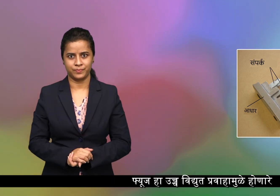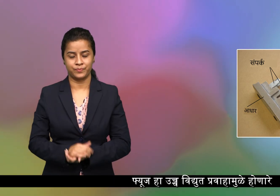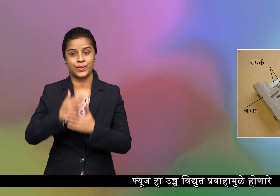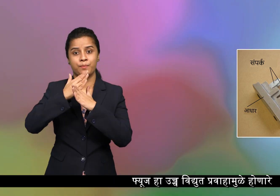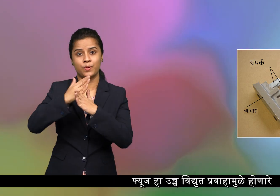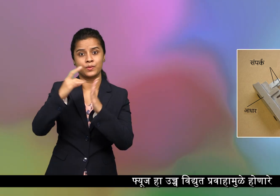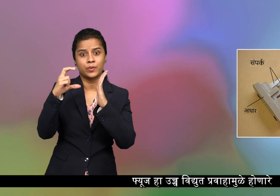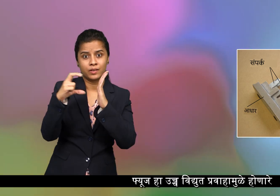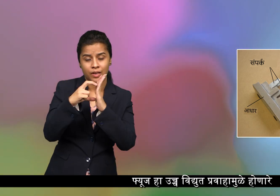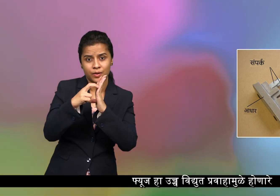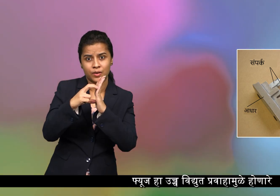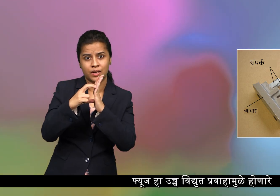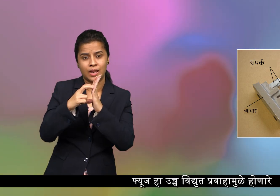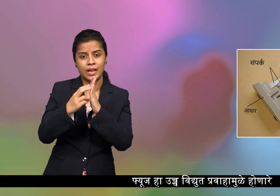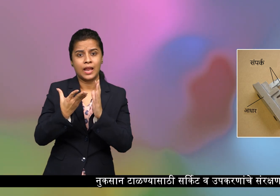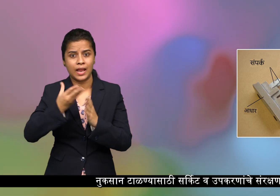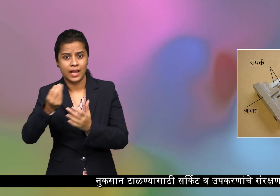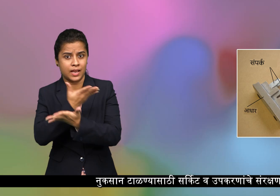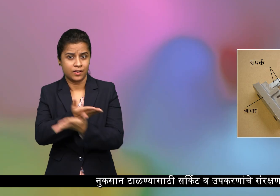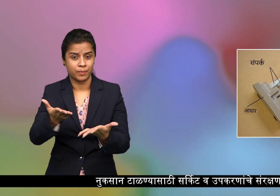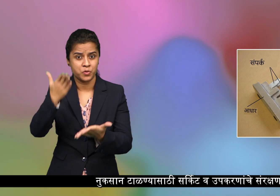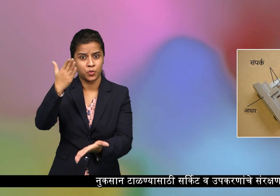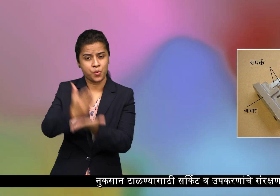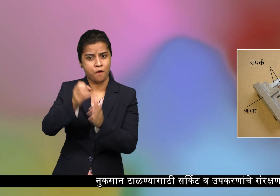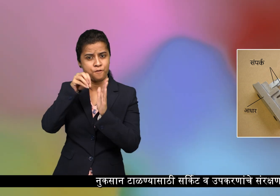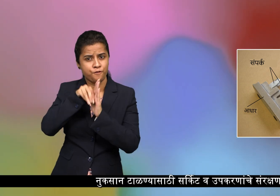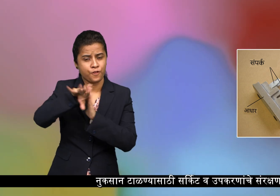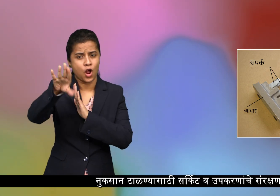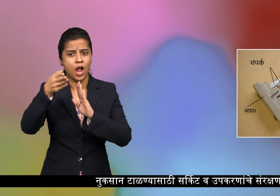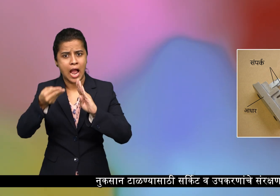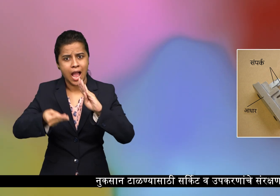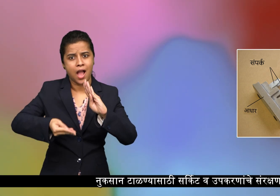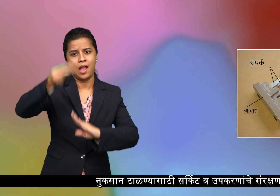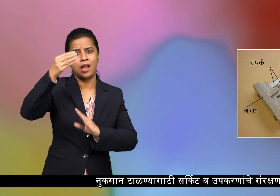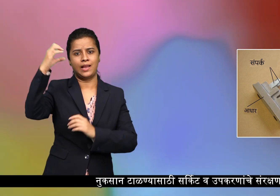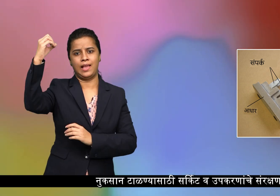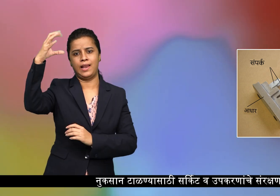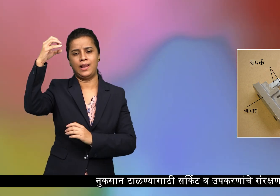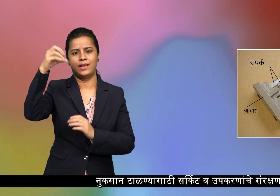फ्यूज हा उच्च विद्युत प्रवाहामुळे होणारे नुकसान टाळण्यासाठी सर्किट व उपकरणांचे संरक्षण करतो.